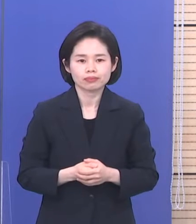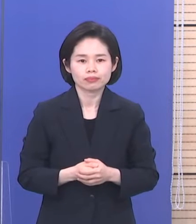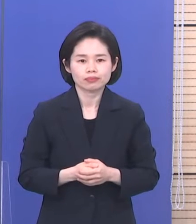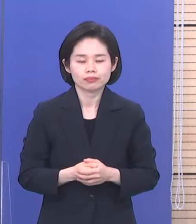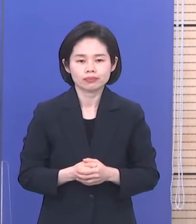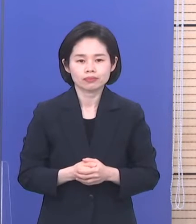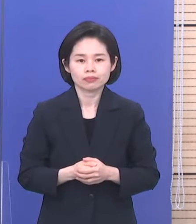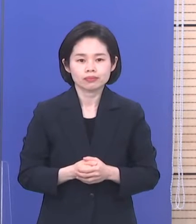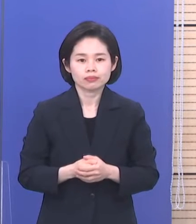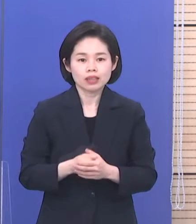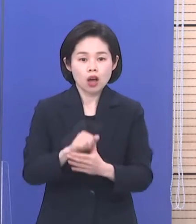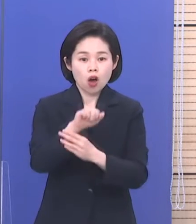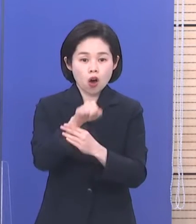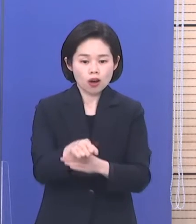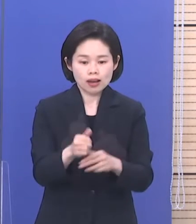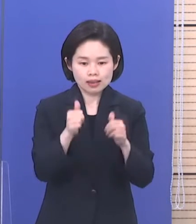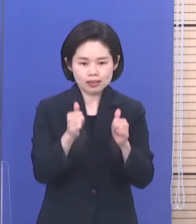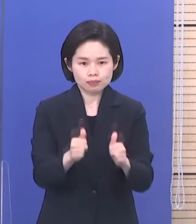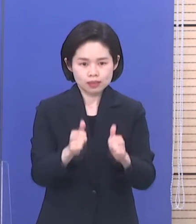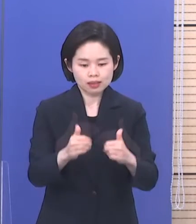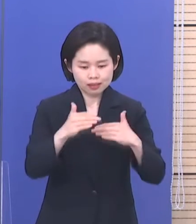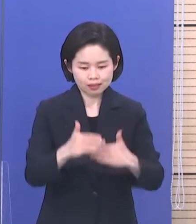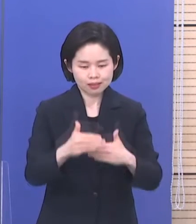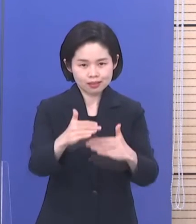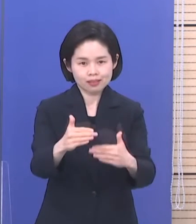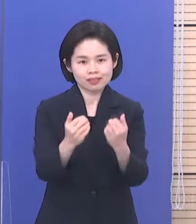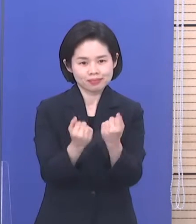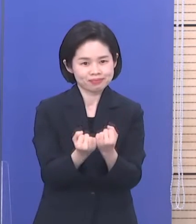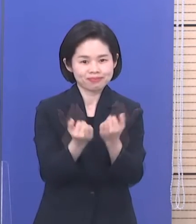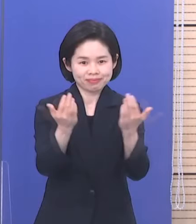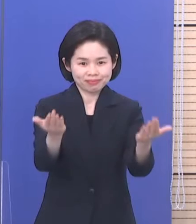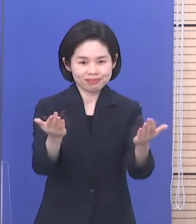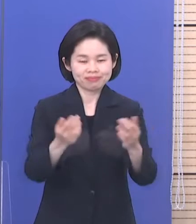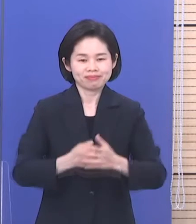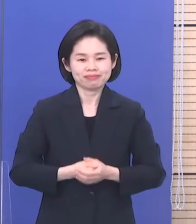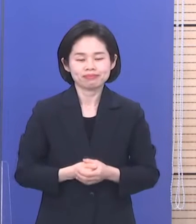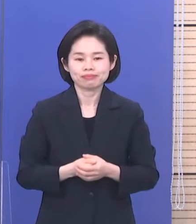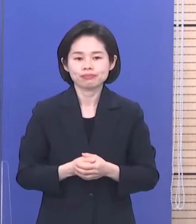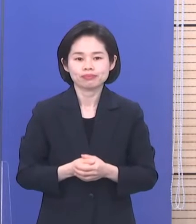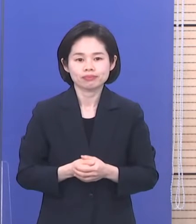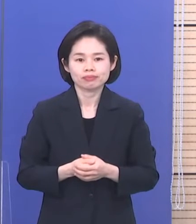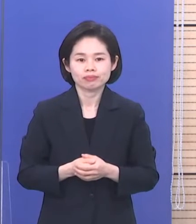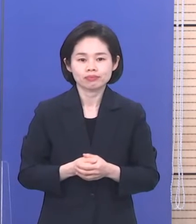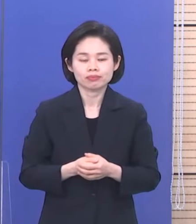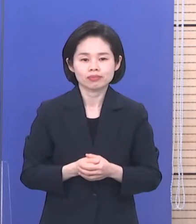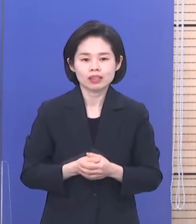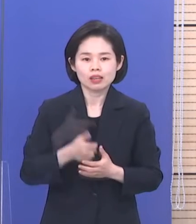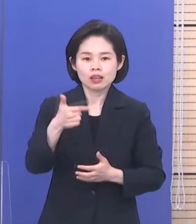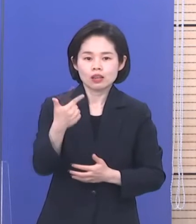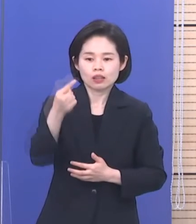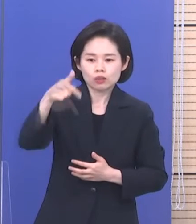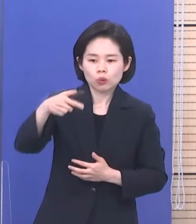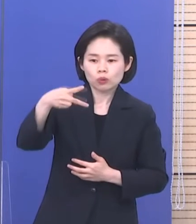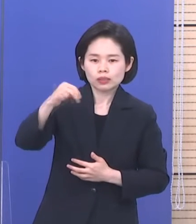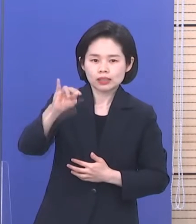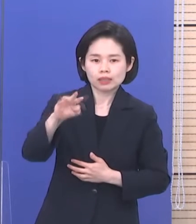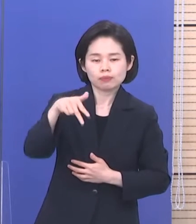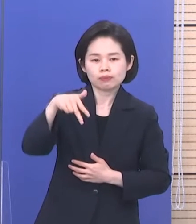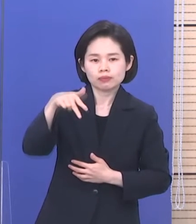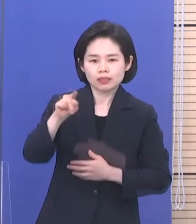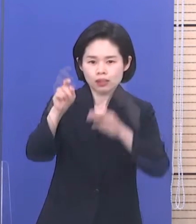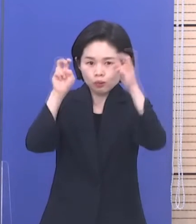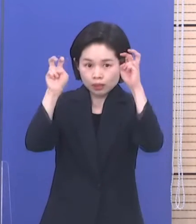다음으로 허가 심사 진행 경과에 대하여 말씀드리겠습니다. 우선 식약처는